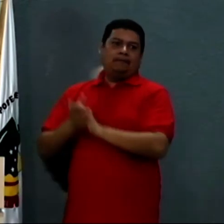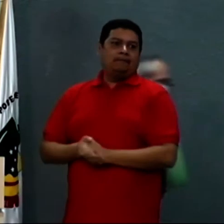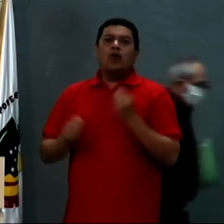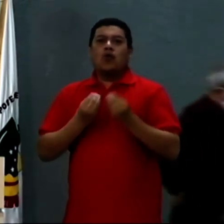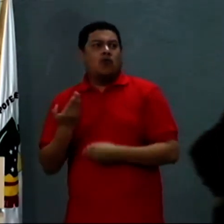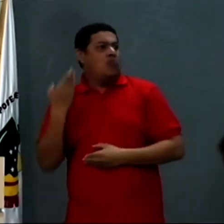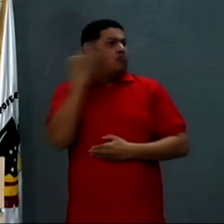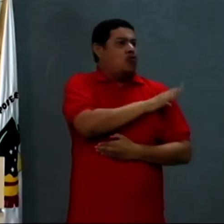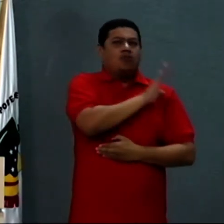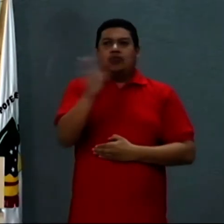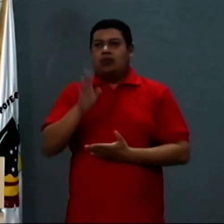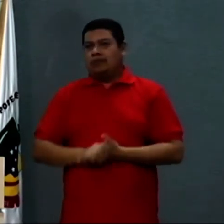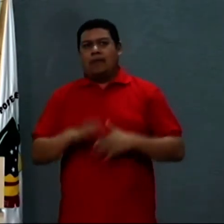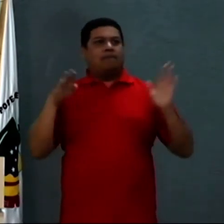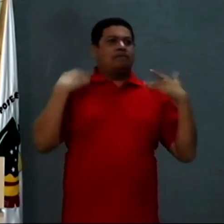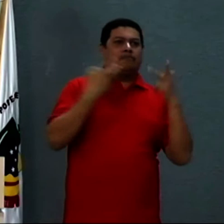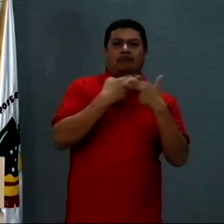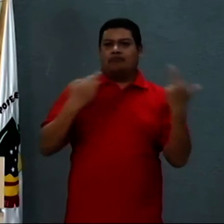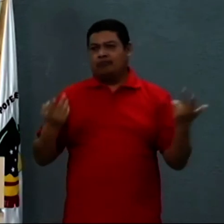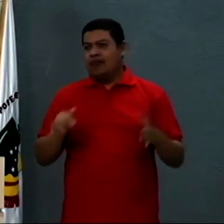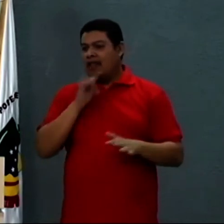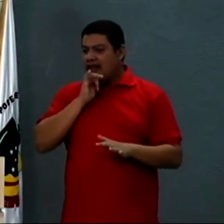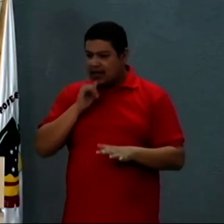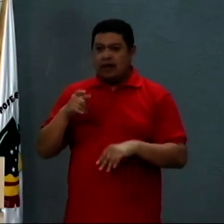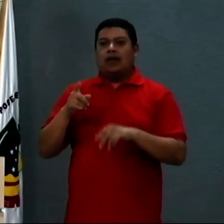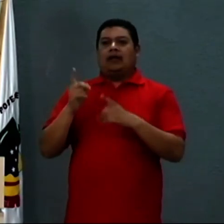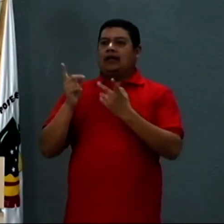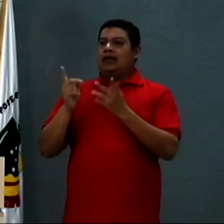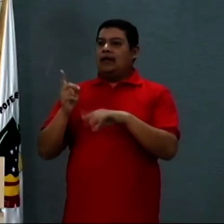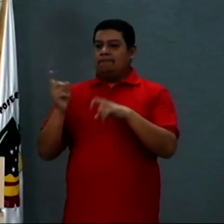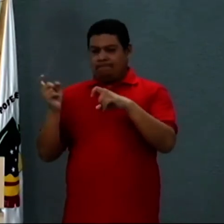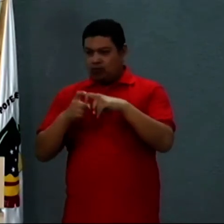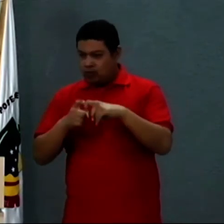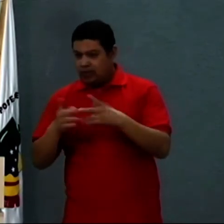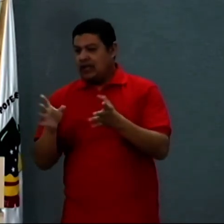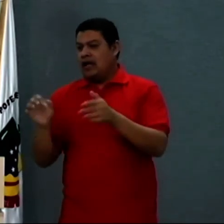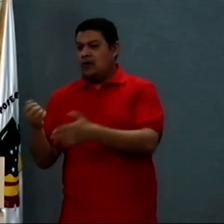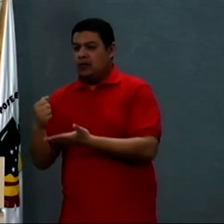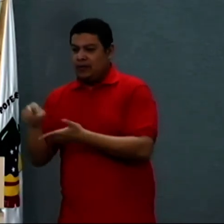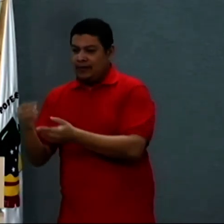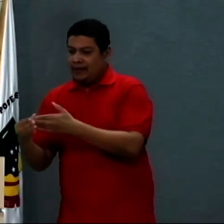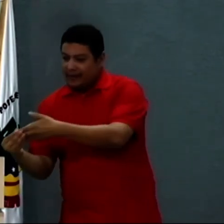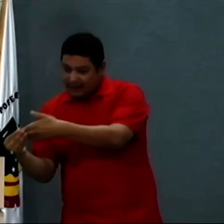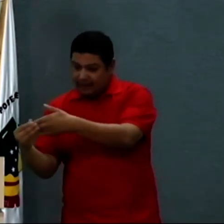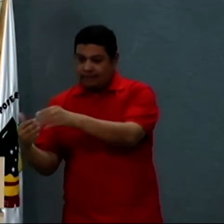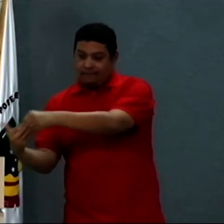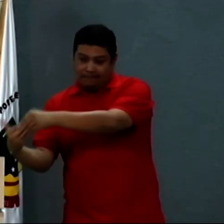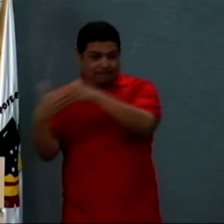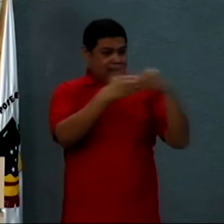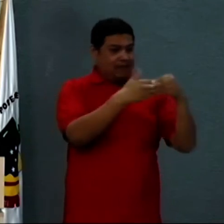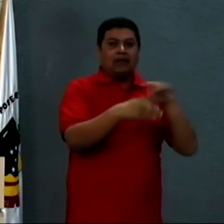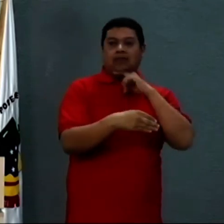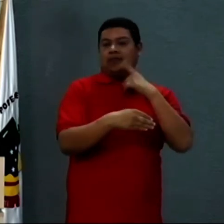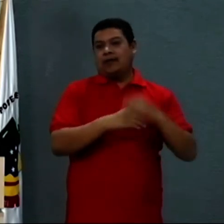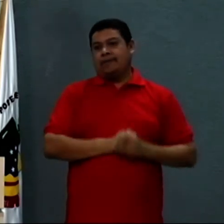de casa, levar o seu. Parente que no hospital ele não teria como sair porque estava caindo. E mais claro ainda, a senhora da esquina